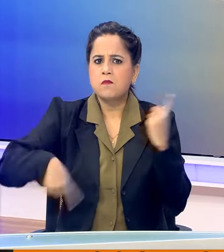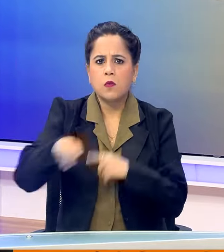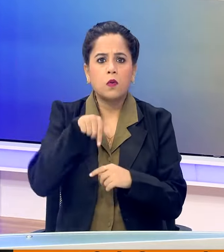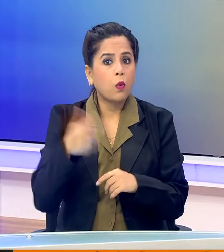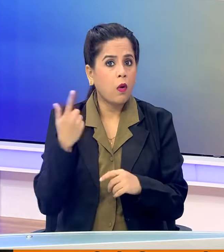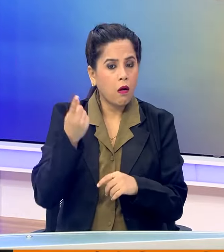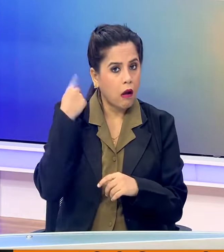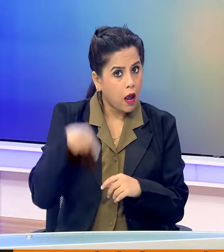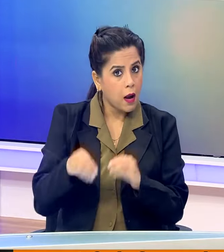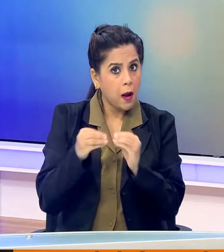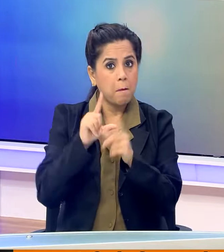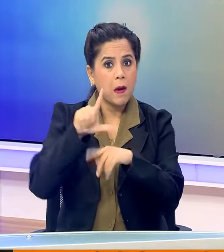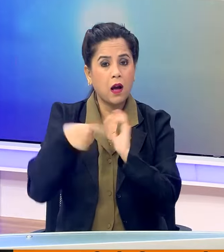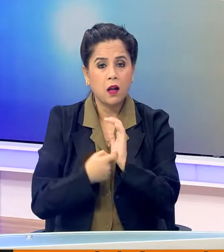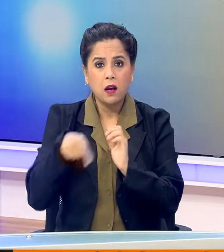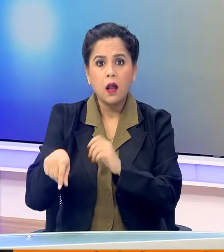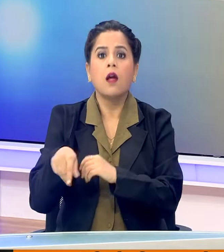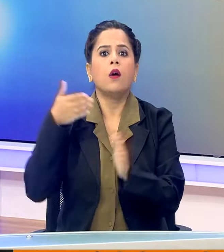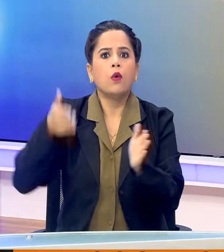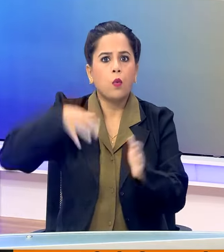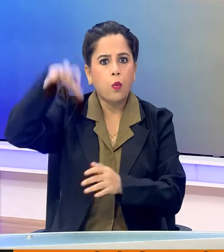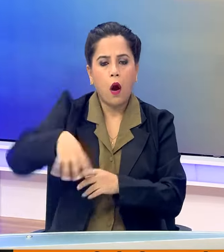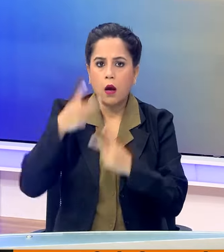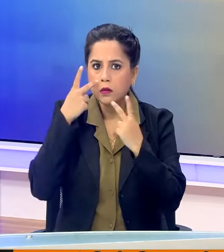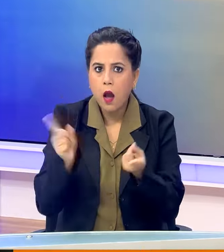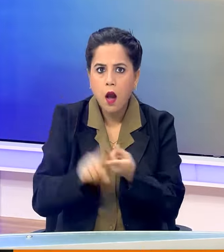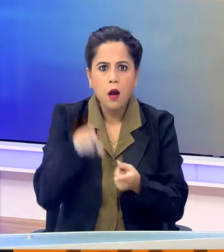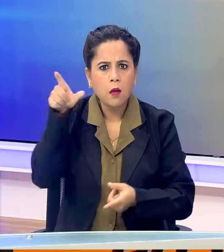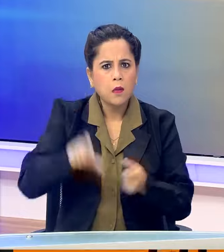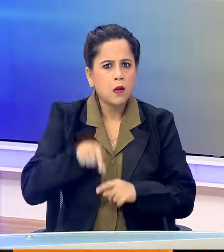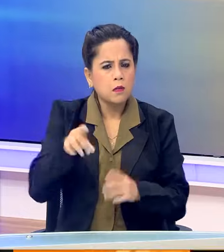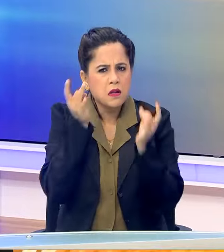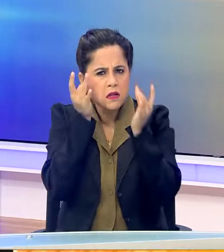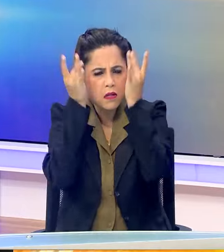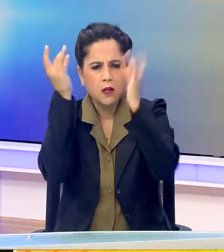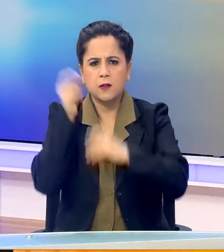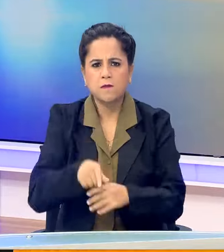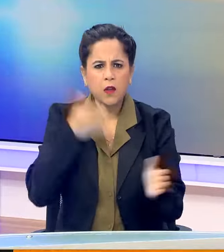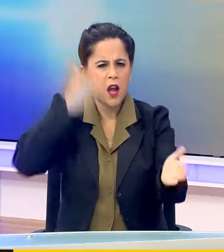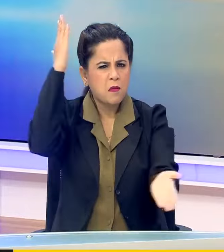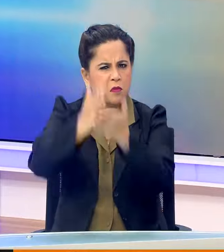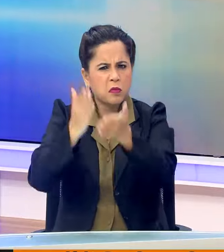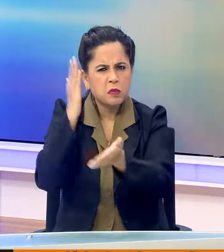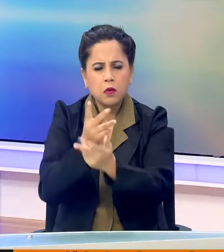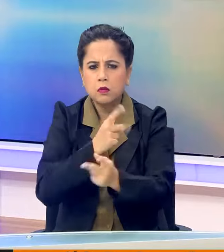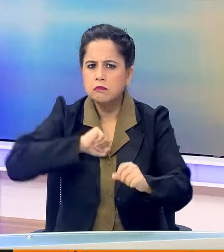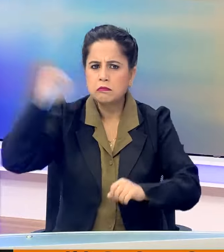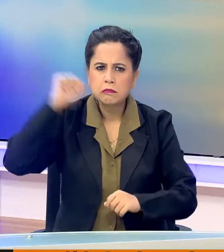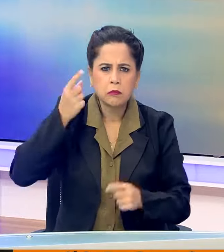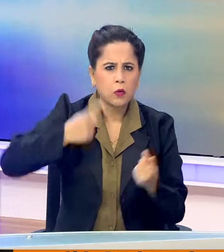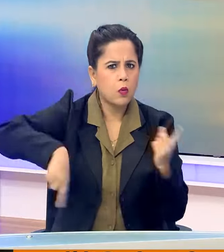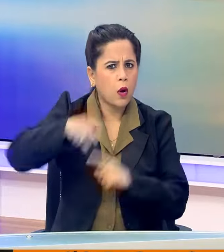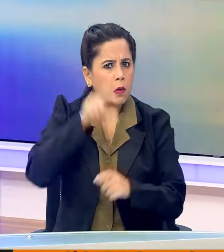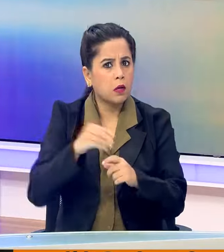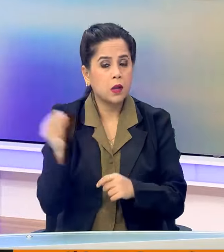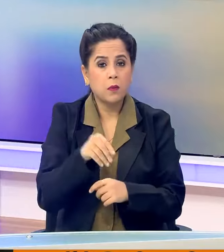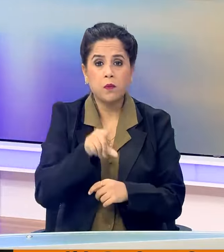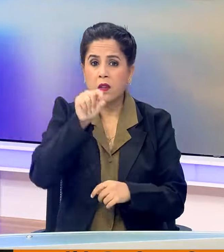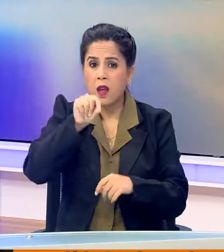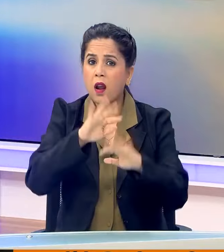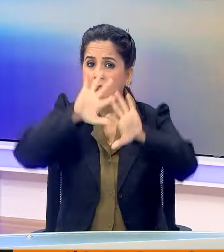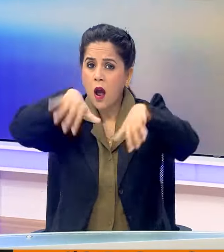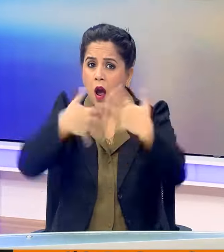कल बदलापुर रेलवे स्टेशन पर दिखाई दिया जब यहां प्रदर्शनकारियों ने ट्रेनें रोक दी घटना के विरोध में लोगों ने करीब 10 घंटे